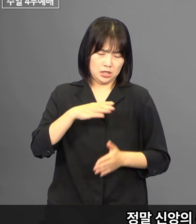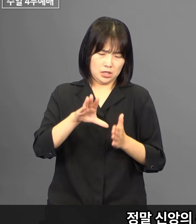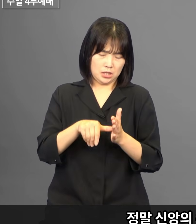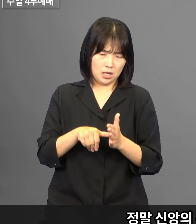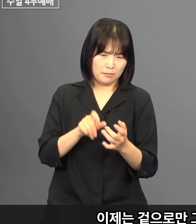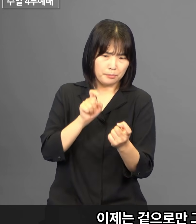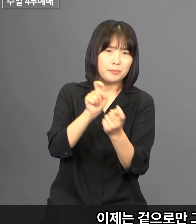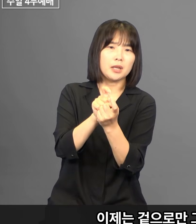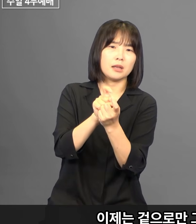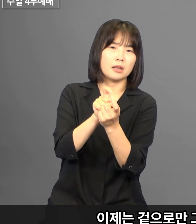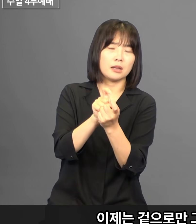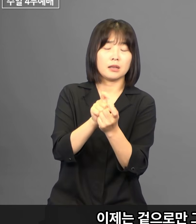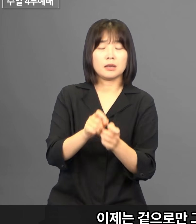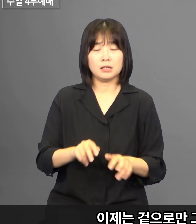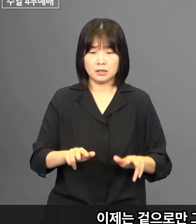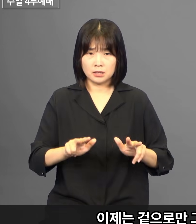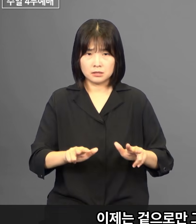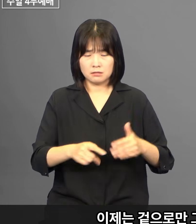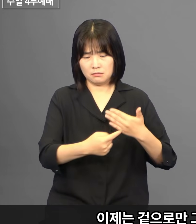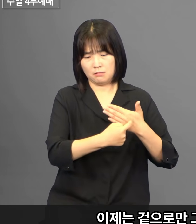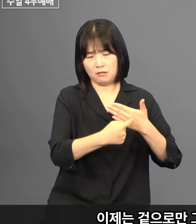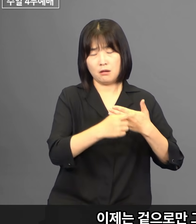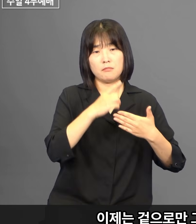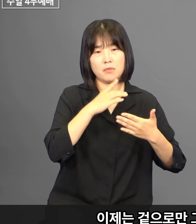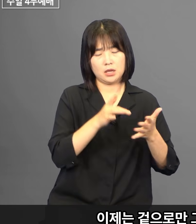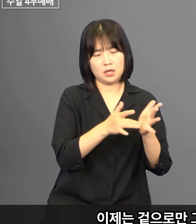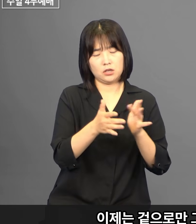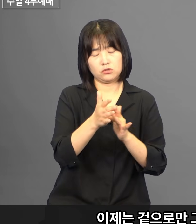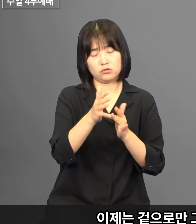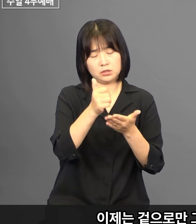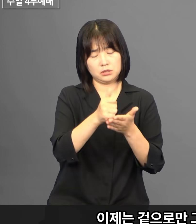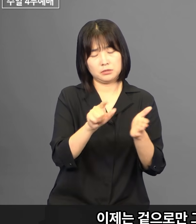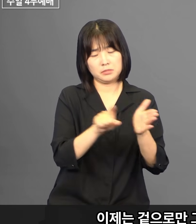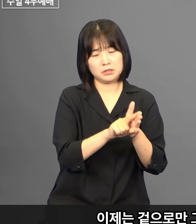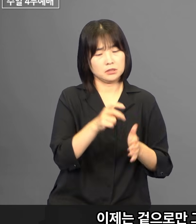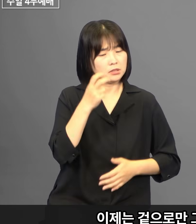맞았는데 이제는 겉으로만 그저 예수 믿는 척 하지 말고